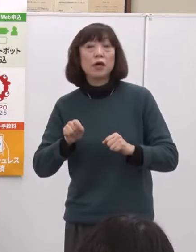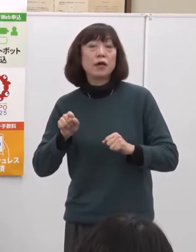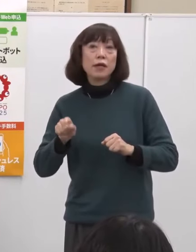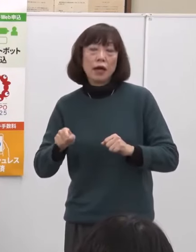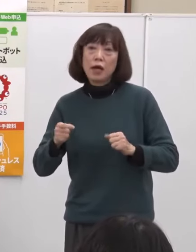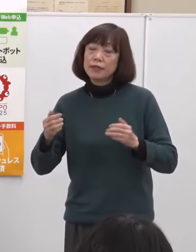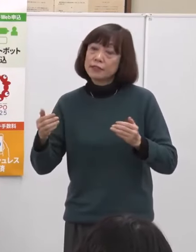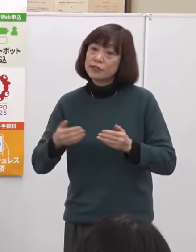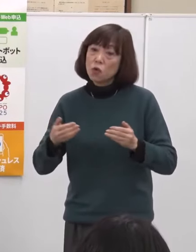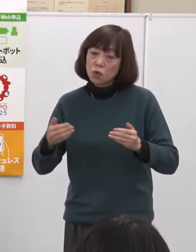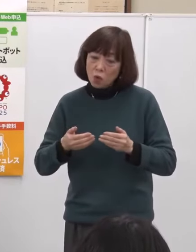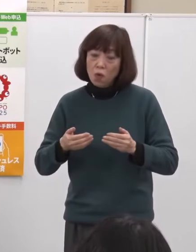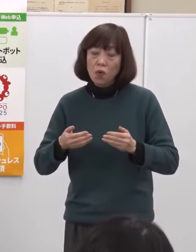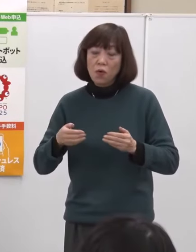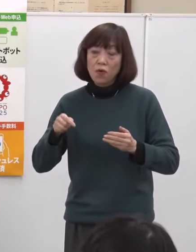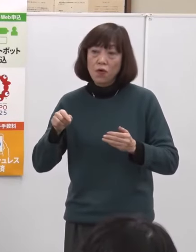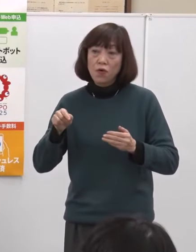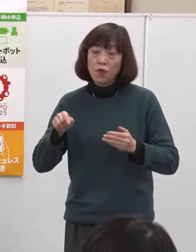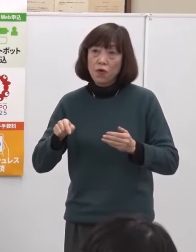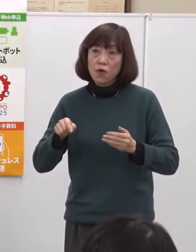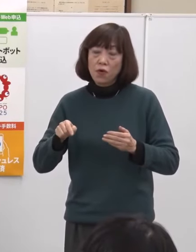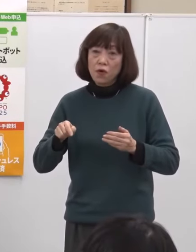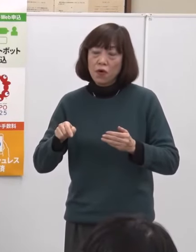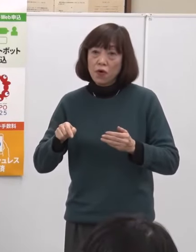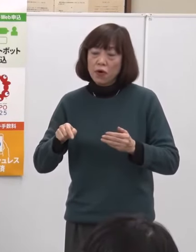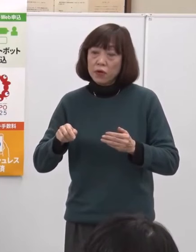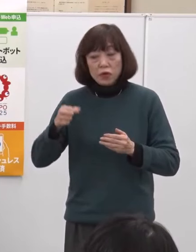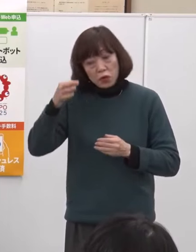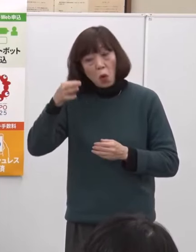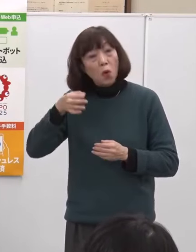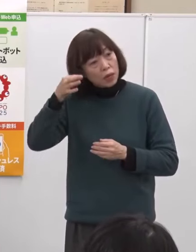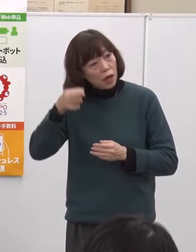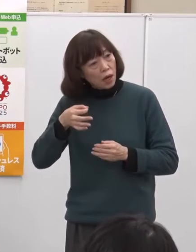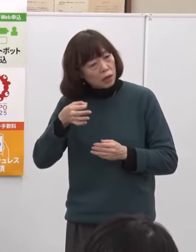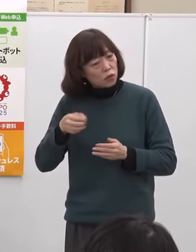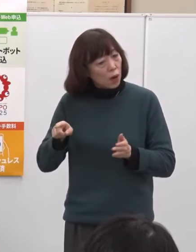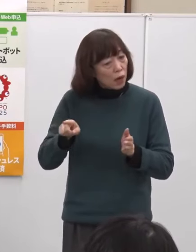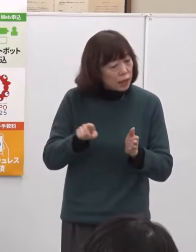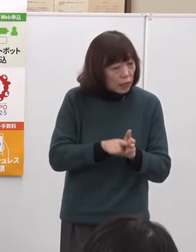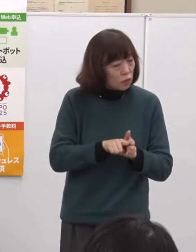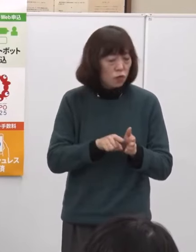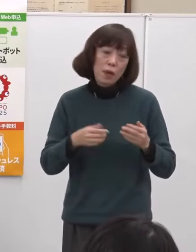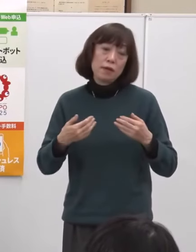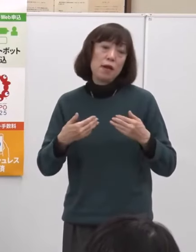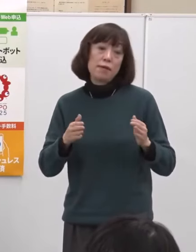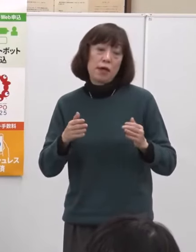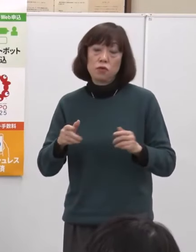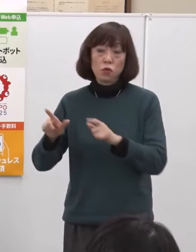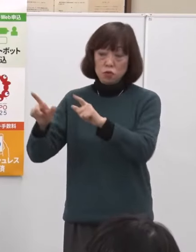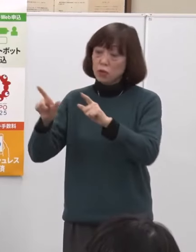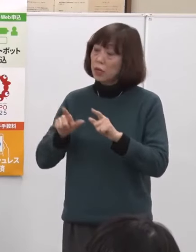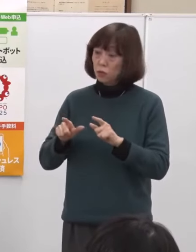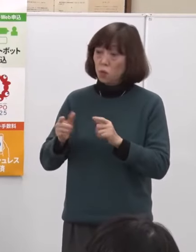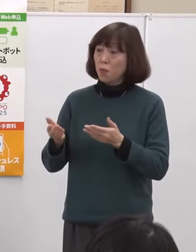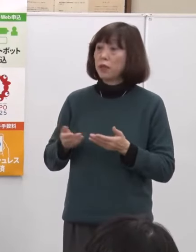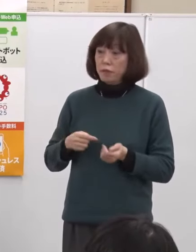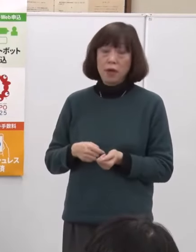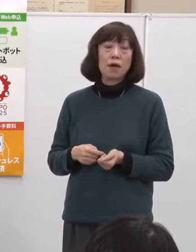業のこの、環境影響評価には入れる必要はないという回答をしています。それで、